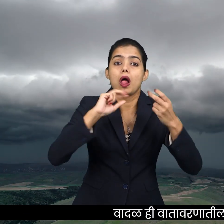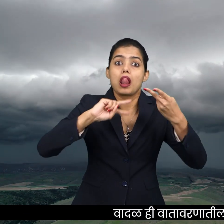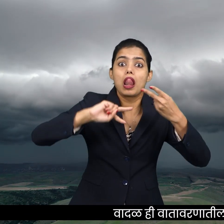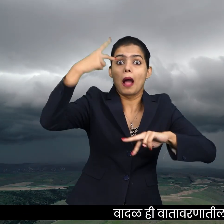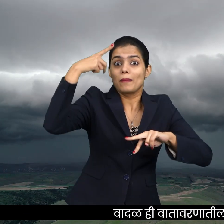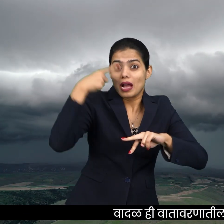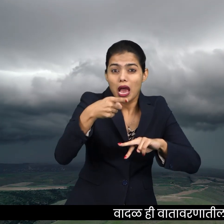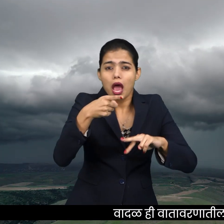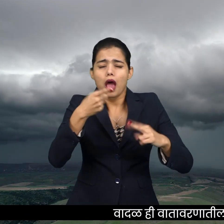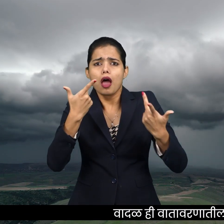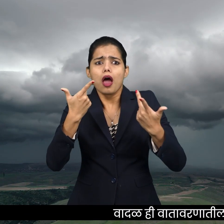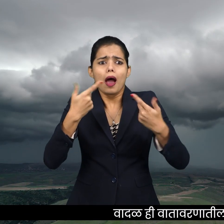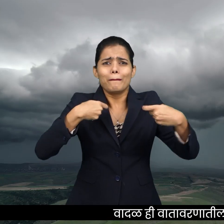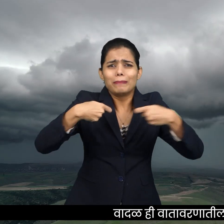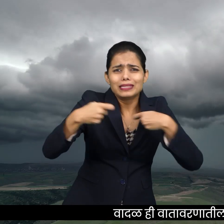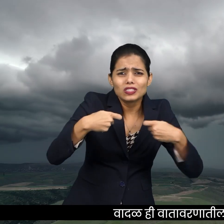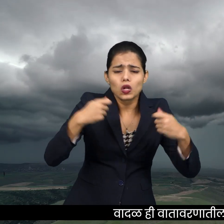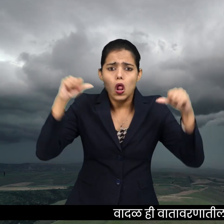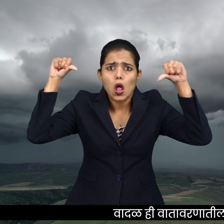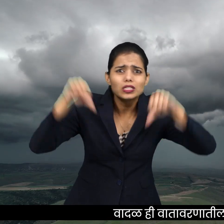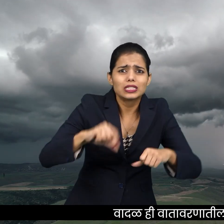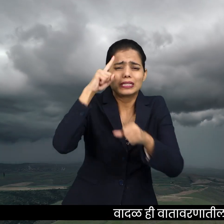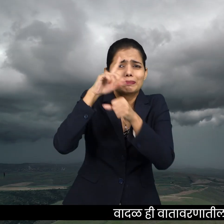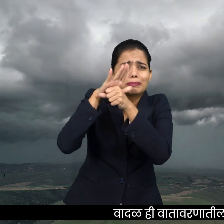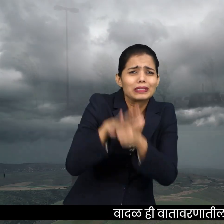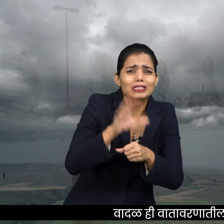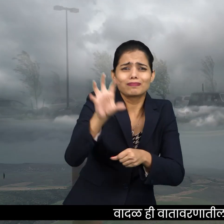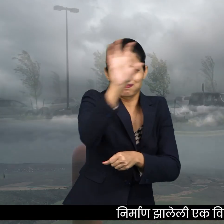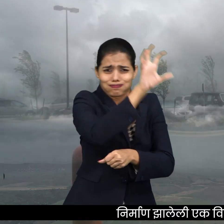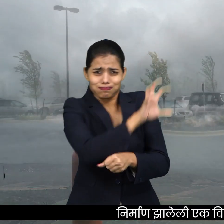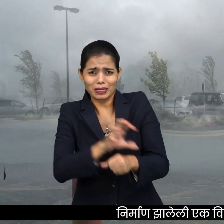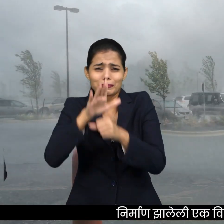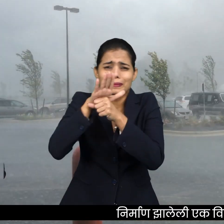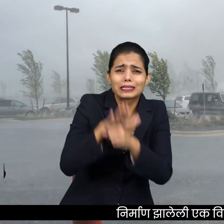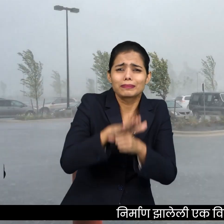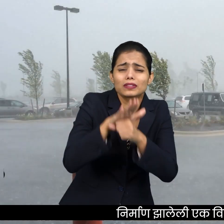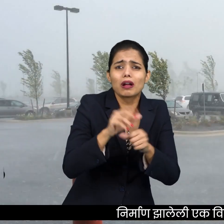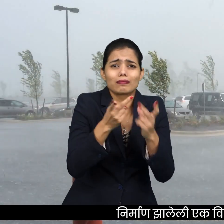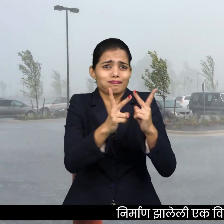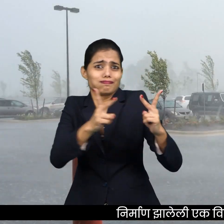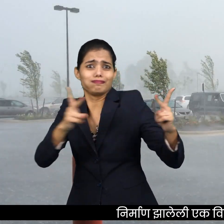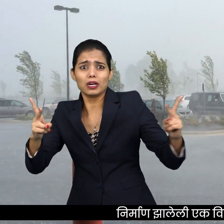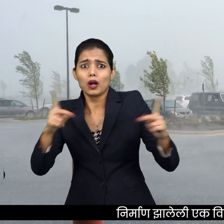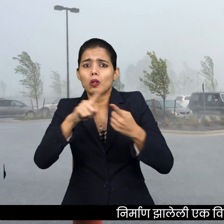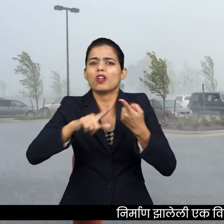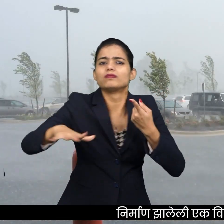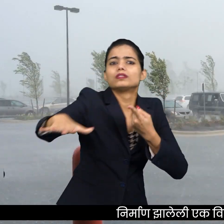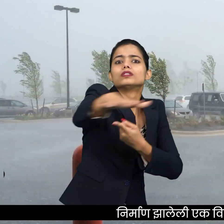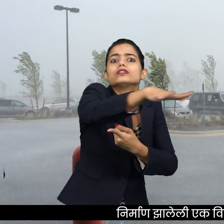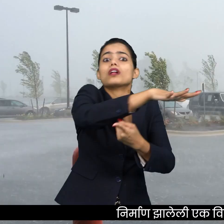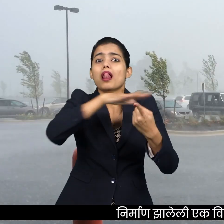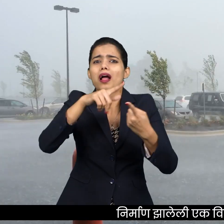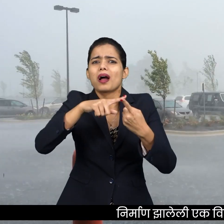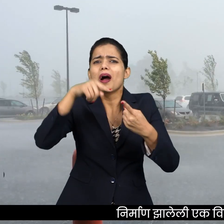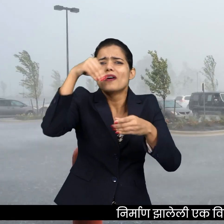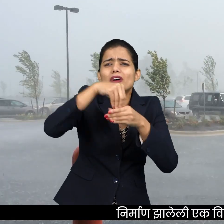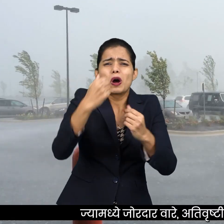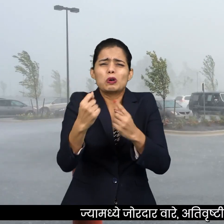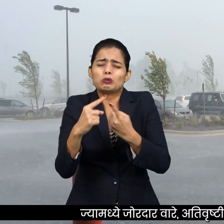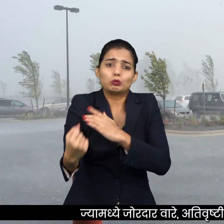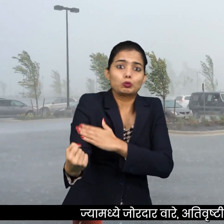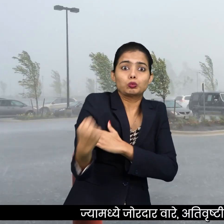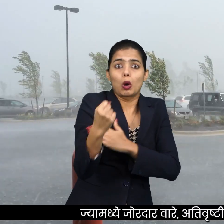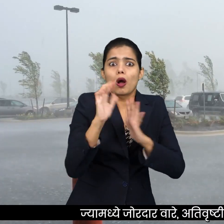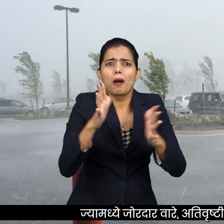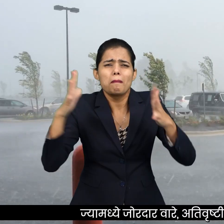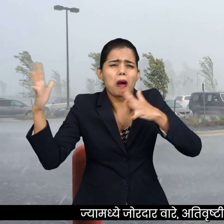वादळ ही वातावरणातील दाबातील फरकामुळे निर्माण झालेली एक विस्कळीत अवस्था आहे, ज्यामध्ये